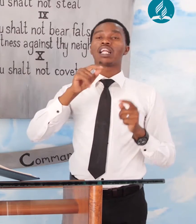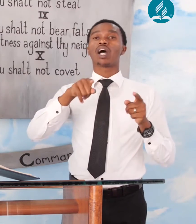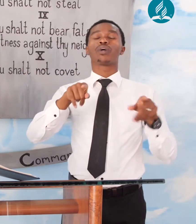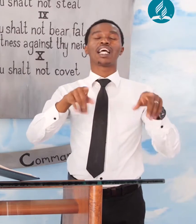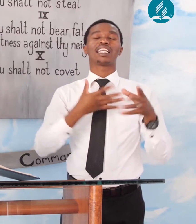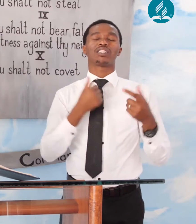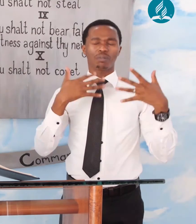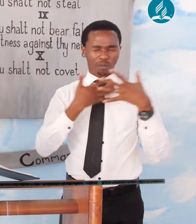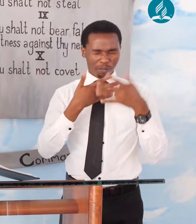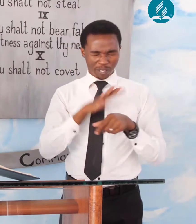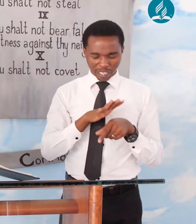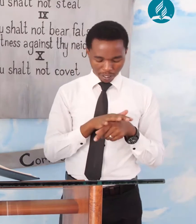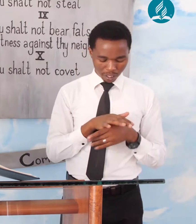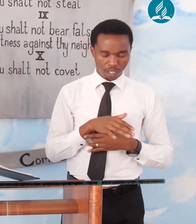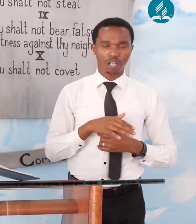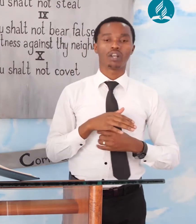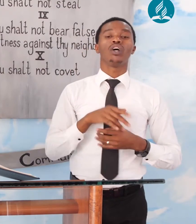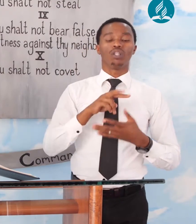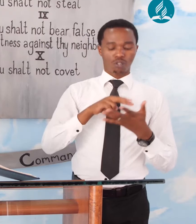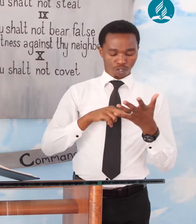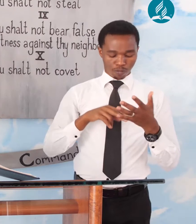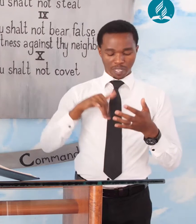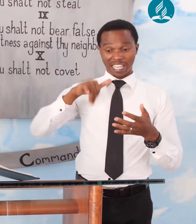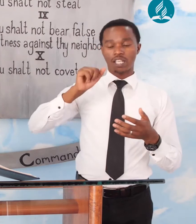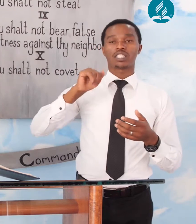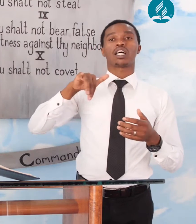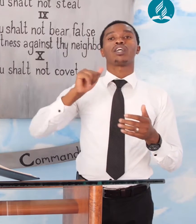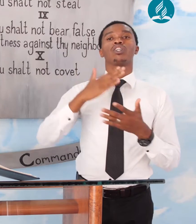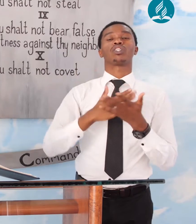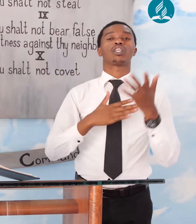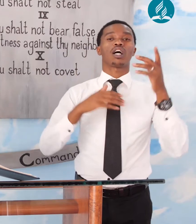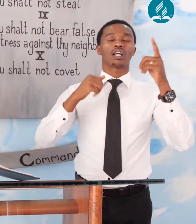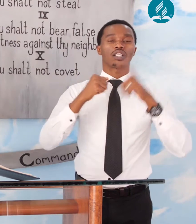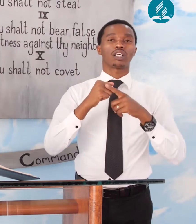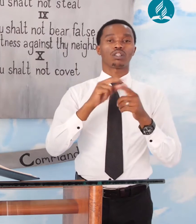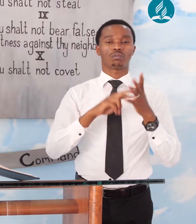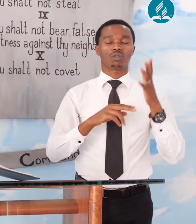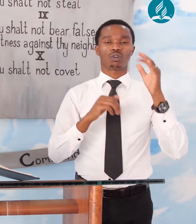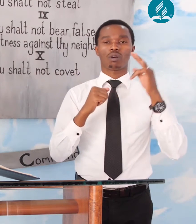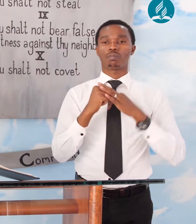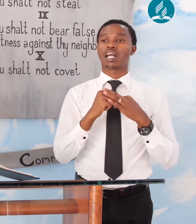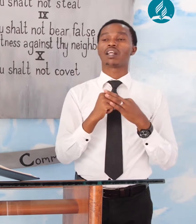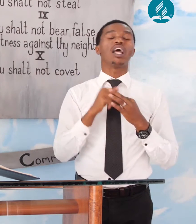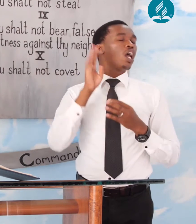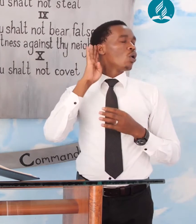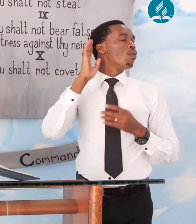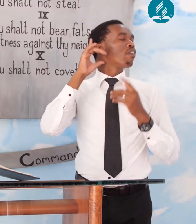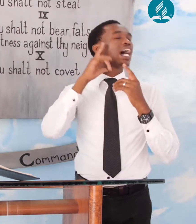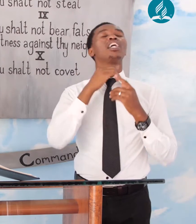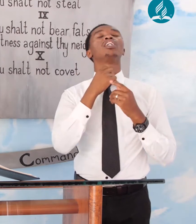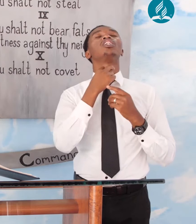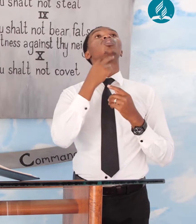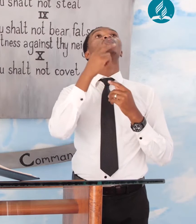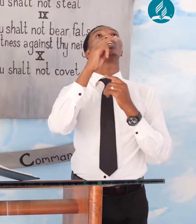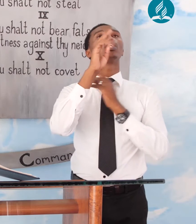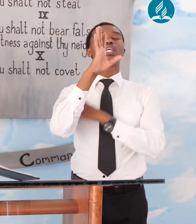umurongo wa munani aravuga ngo numva ijwi ry'umwami Imana riti ndatuma nde ninde watugendera